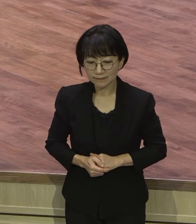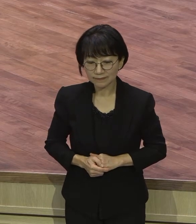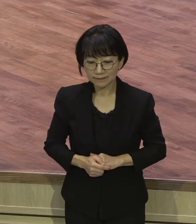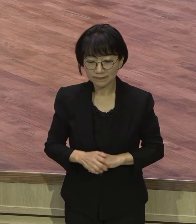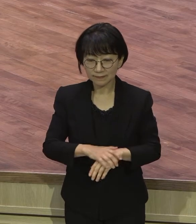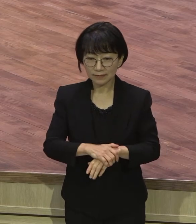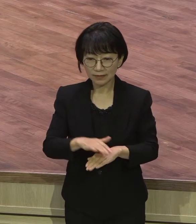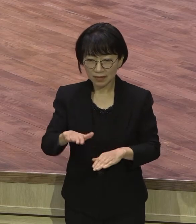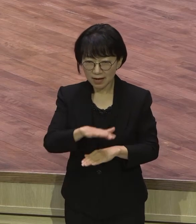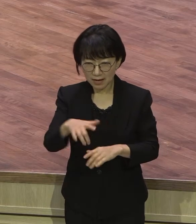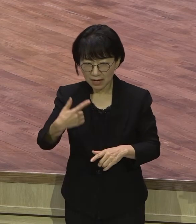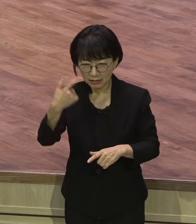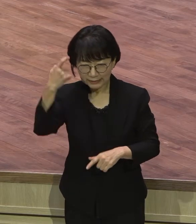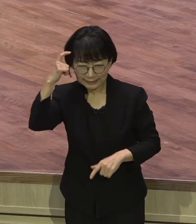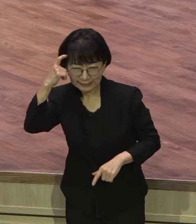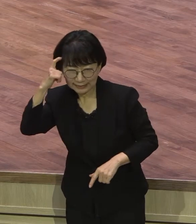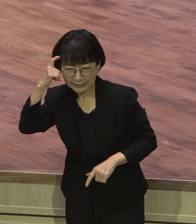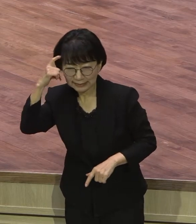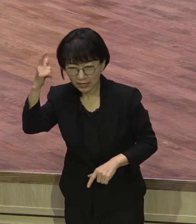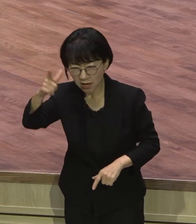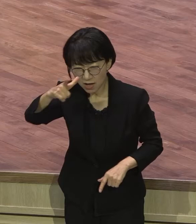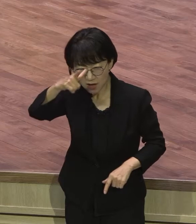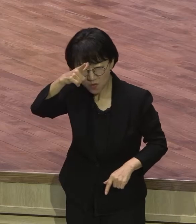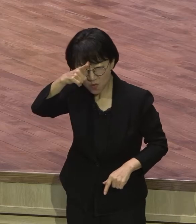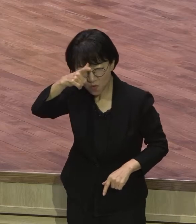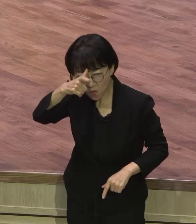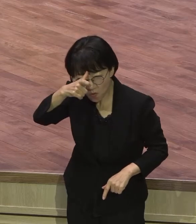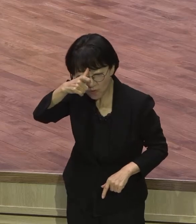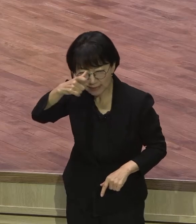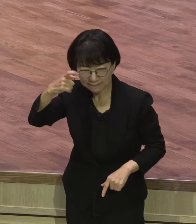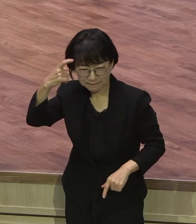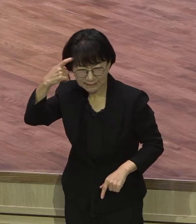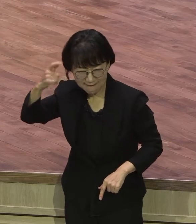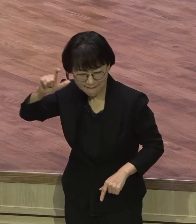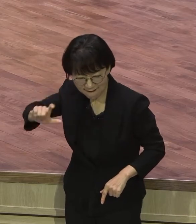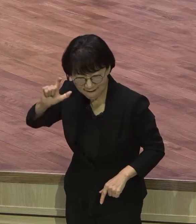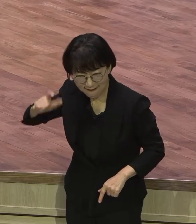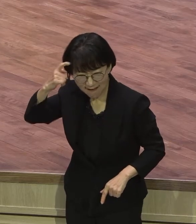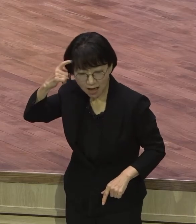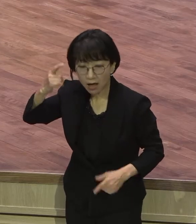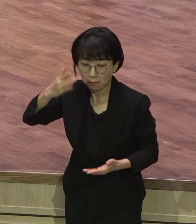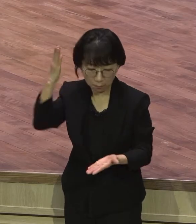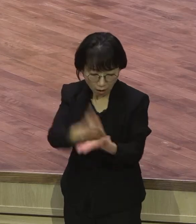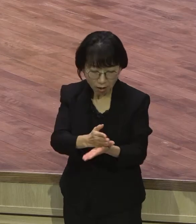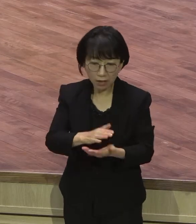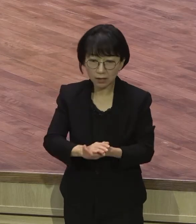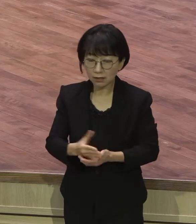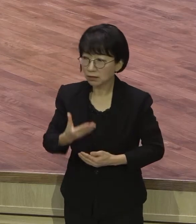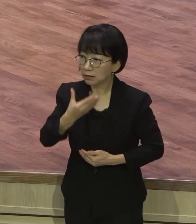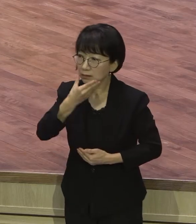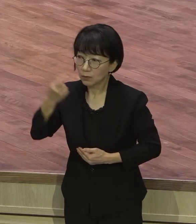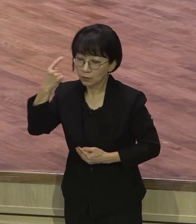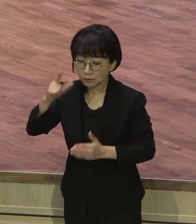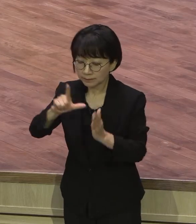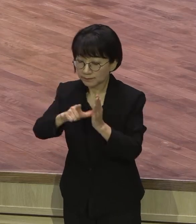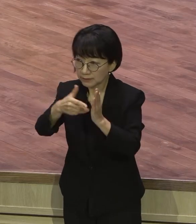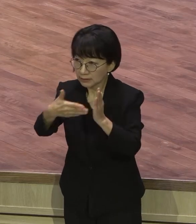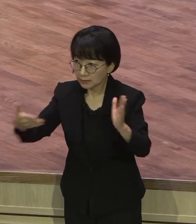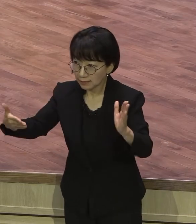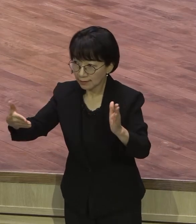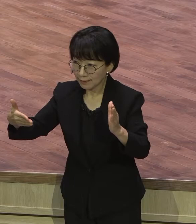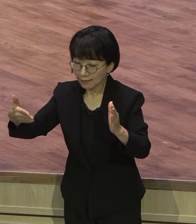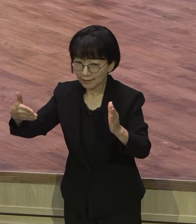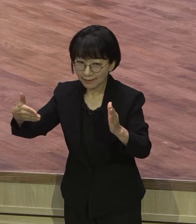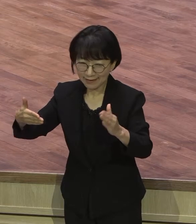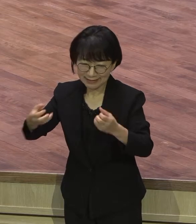지금까지 가지고 있던 고정관념, 편견, 선입견 이게 다 내려놓고 복음 시대에 합당한 세트를 갖추는 새로운